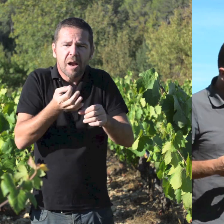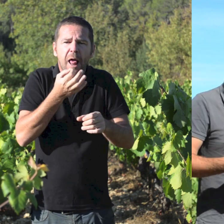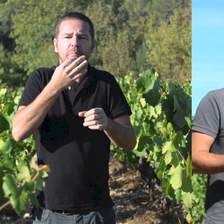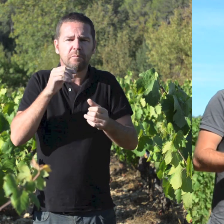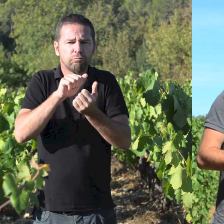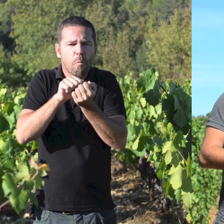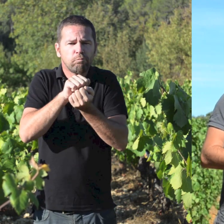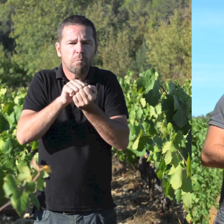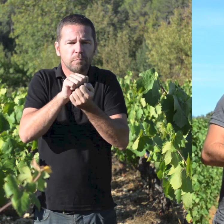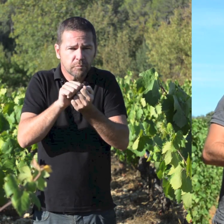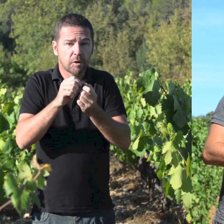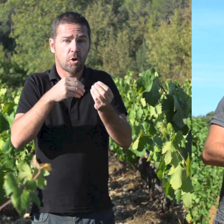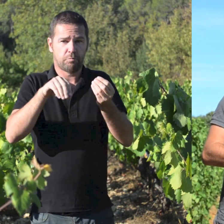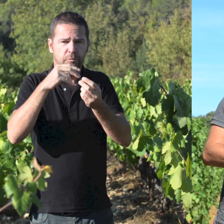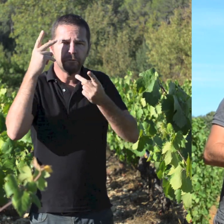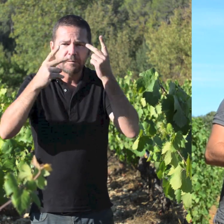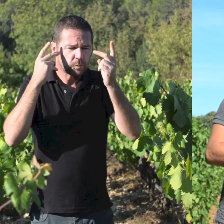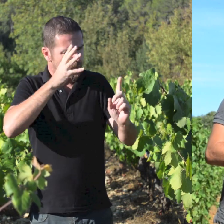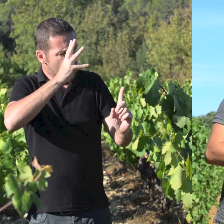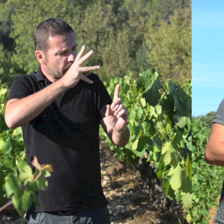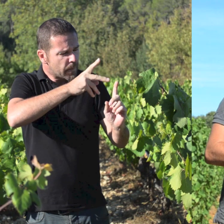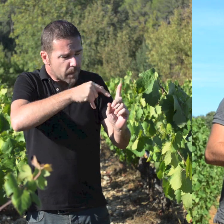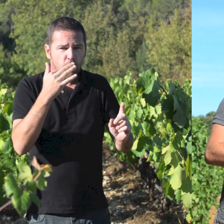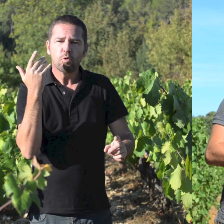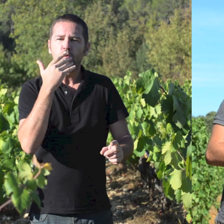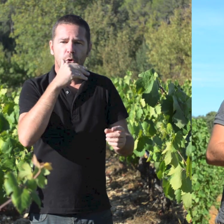visuel pour avoir une idée de la couleur.